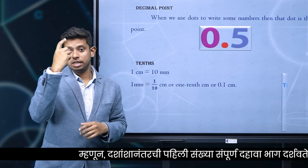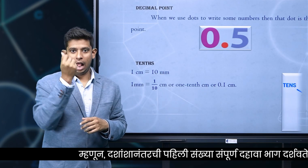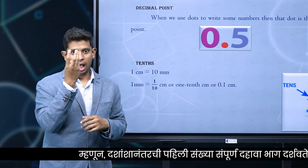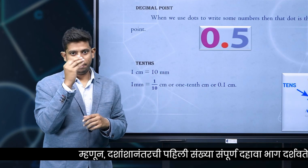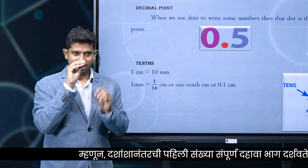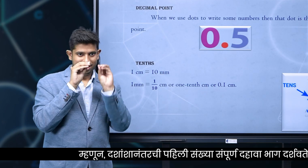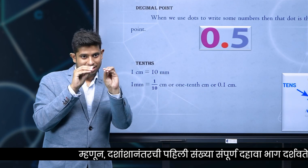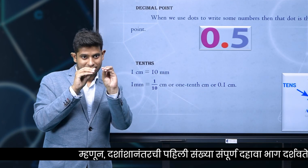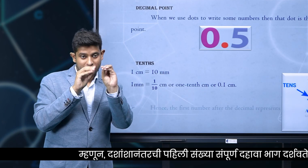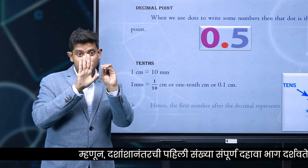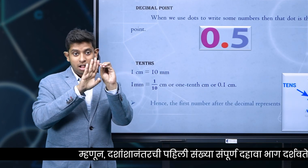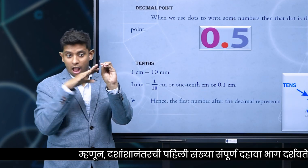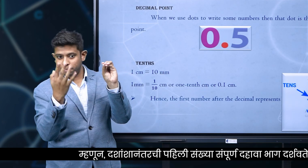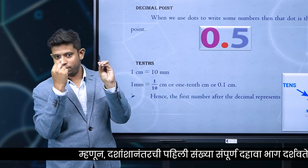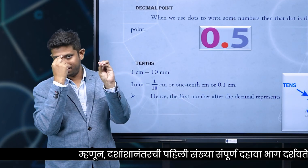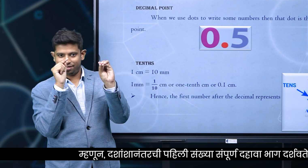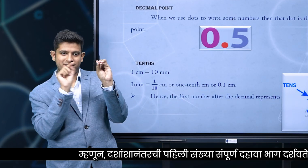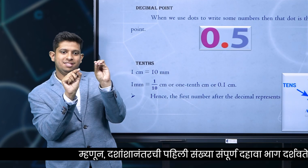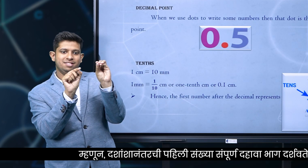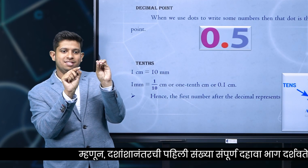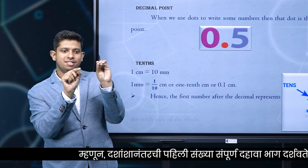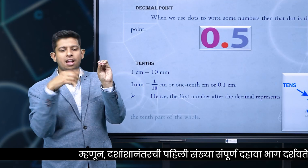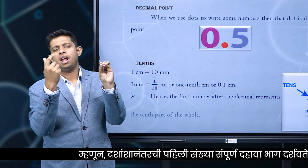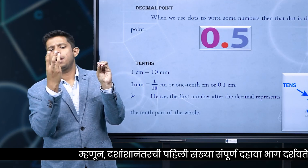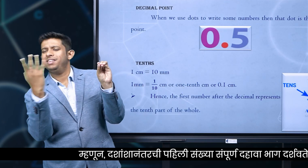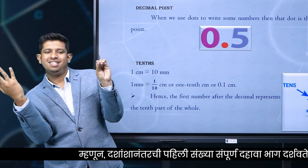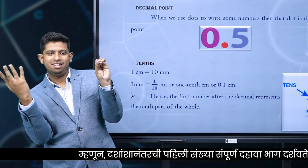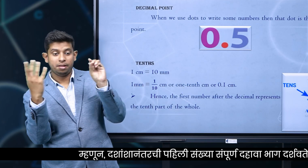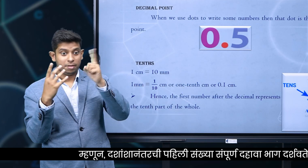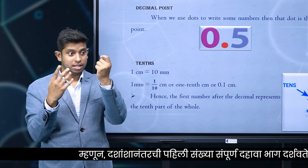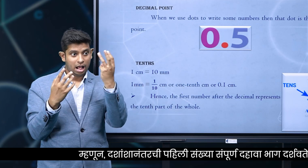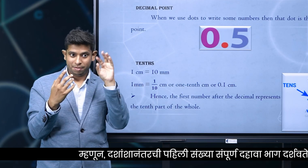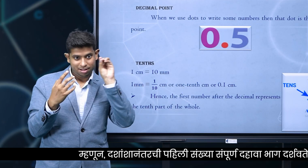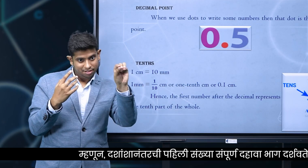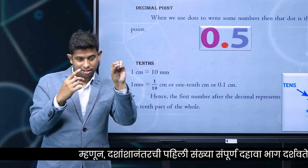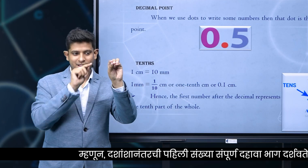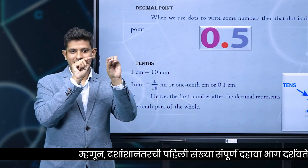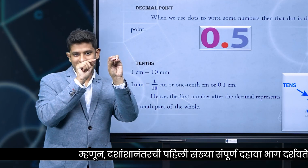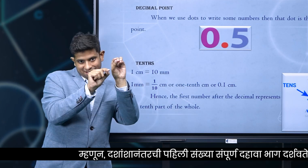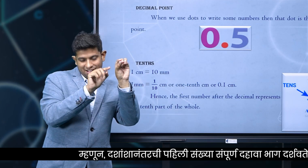म्हणून दशांश नंतरची पहिली संख्या संपूर्ण 10वा भाग दर्शवते.